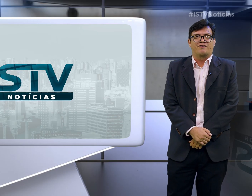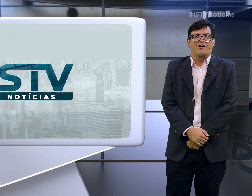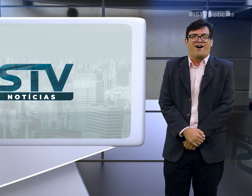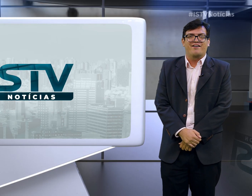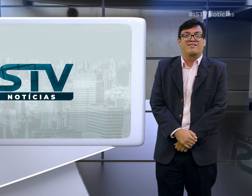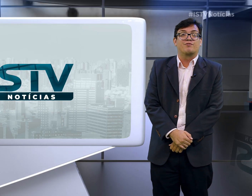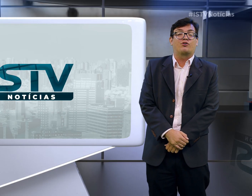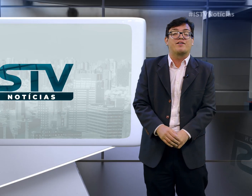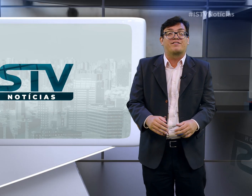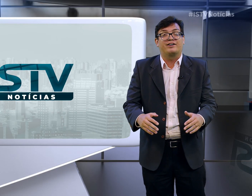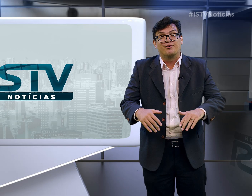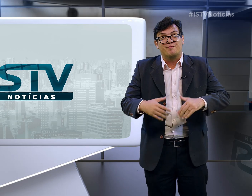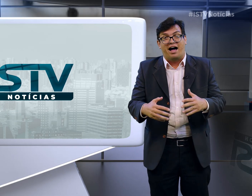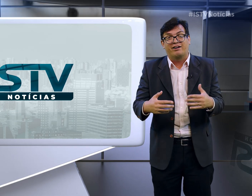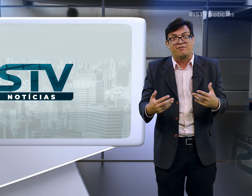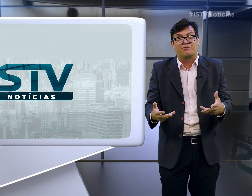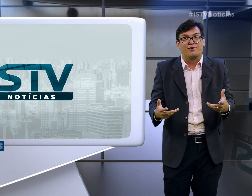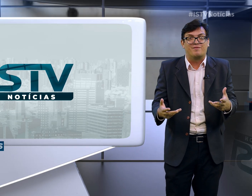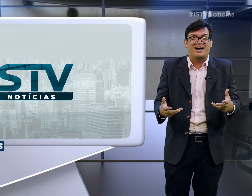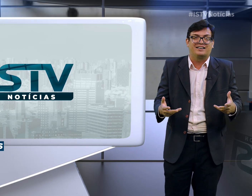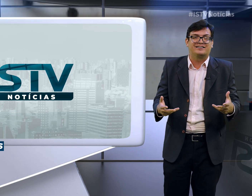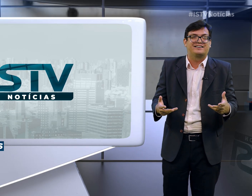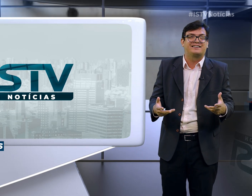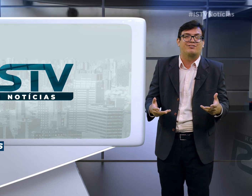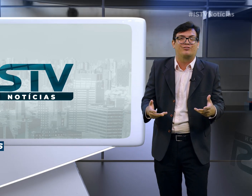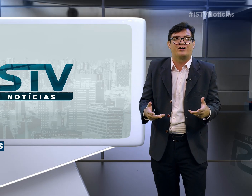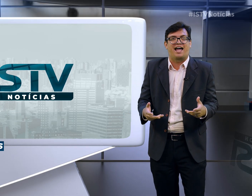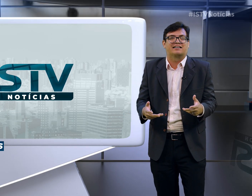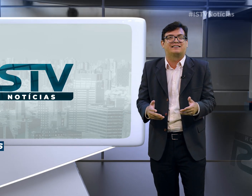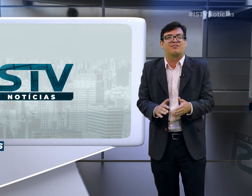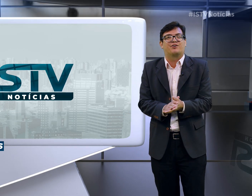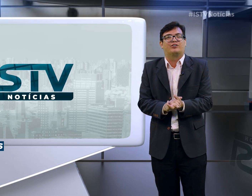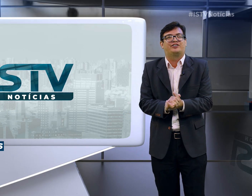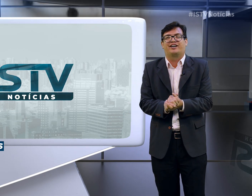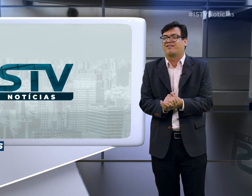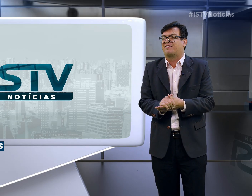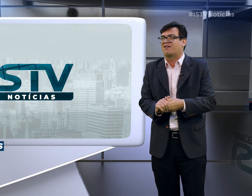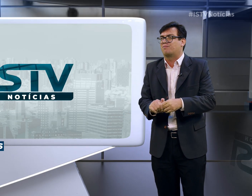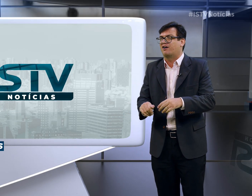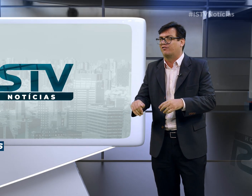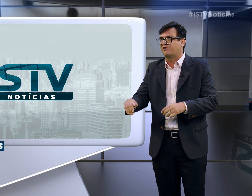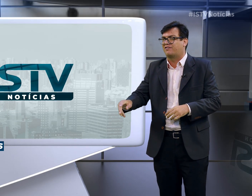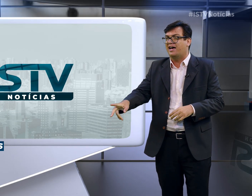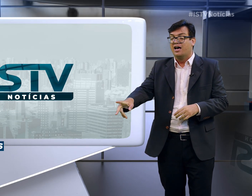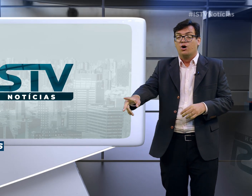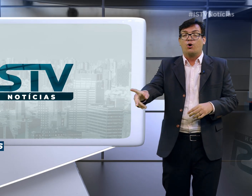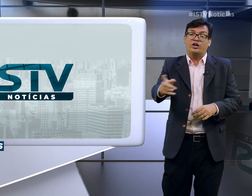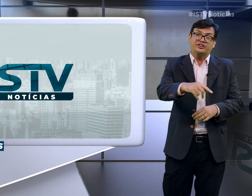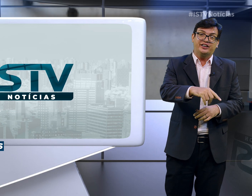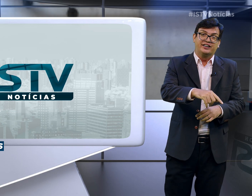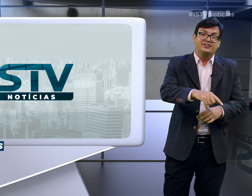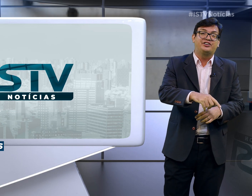Olha só, estamos começando mais uma edição do Yes TV Notícias para você. Hoje,